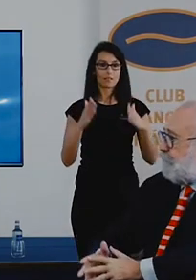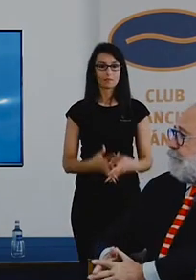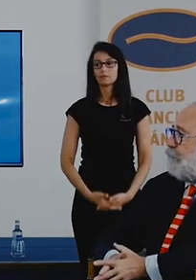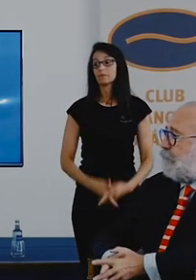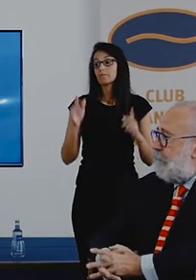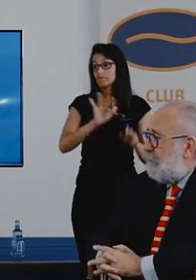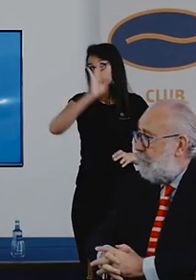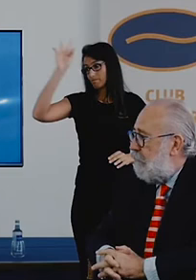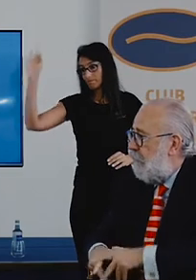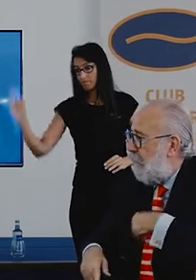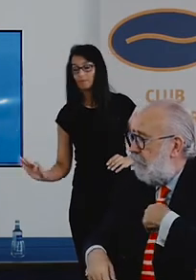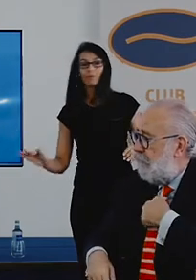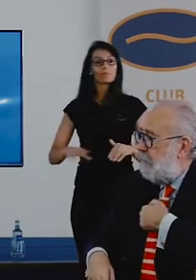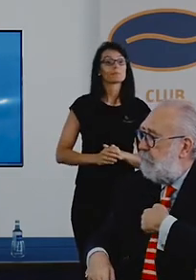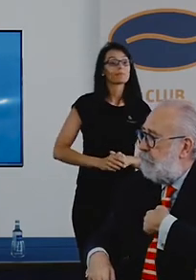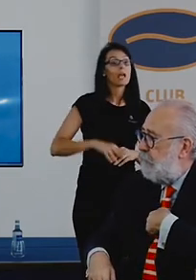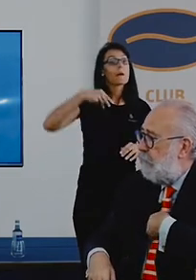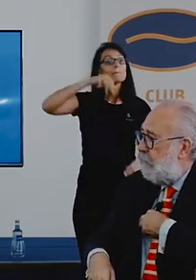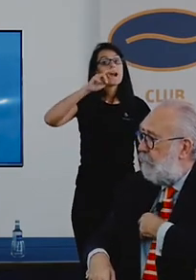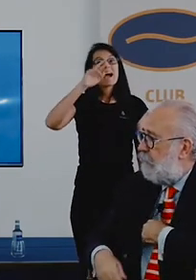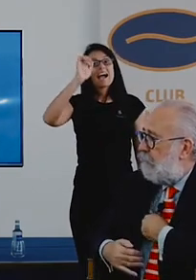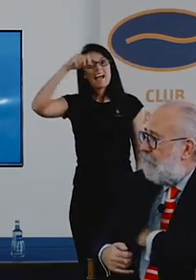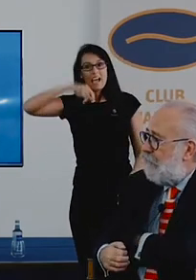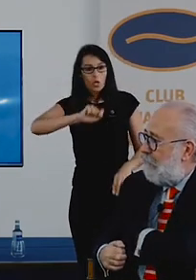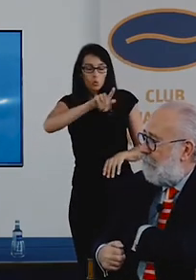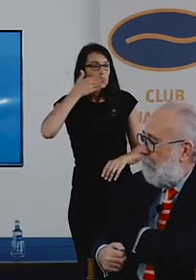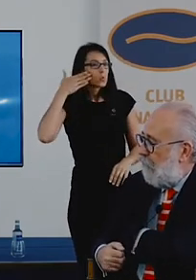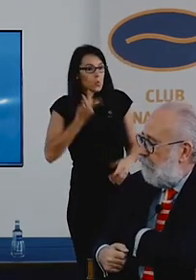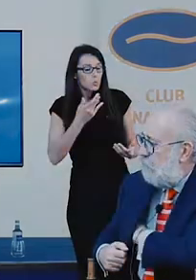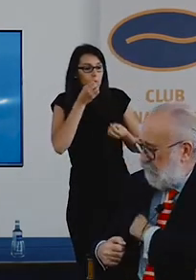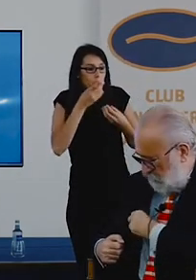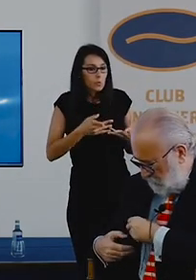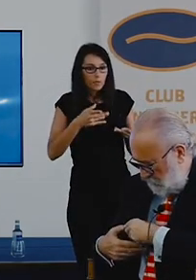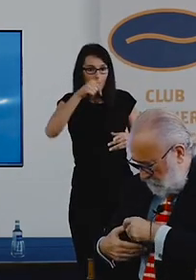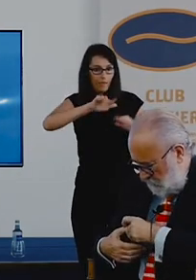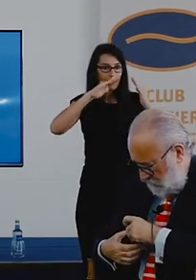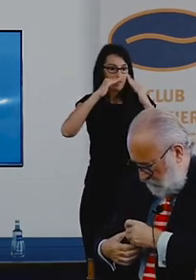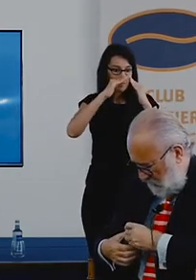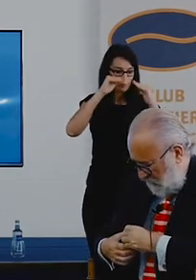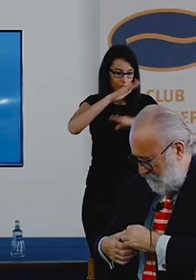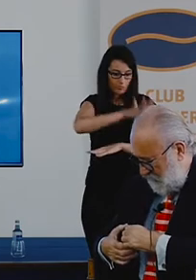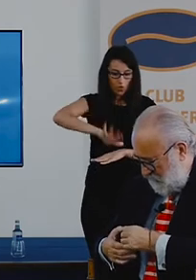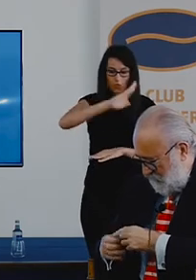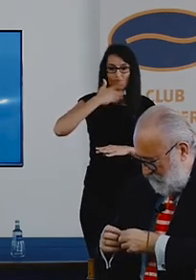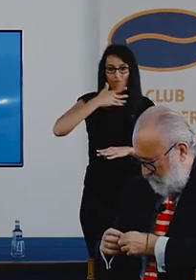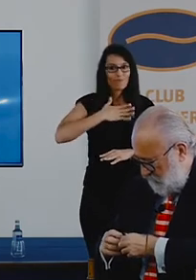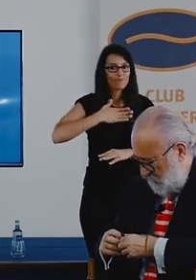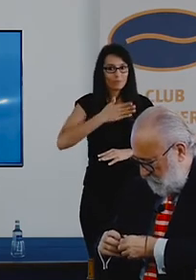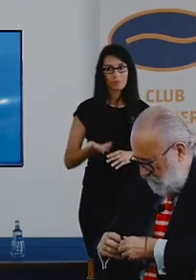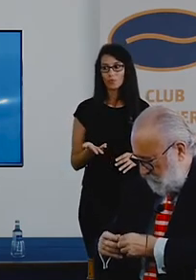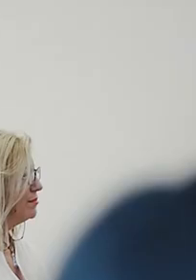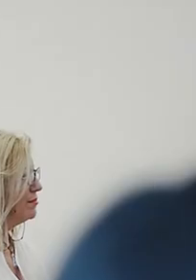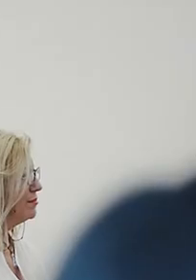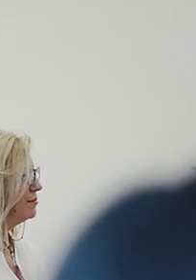Enrique. Pues muchas gracias, Mariano, súper honrado de estar en casa, porque gracias.